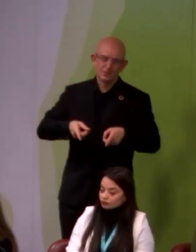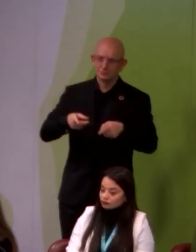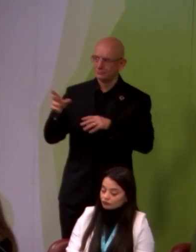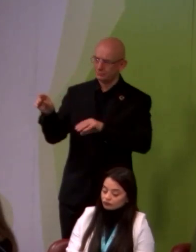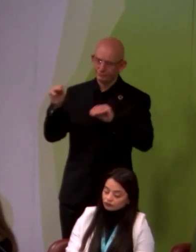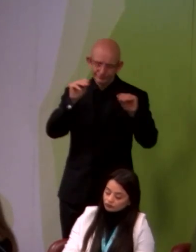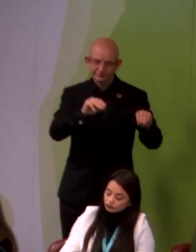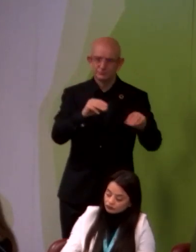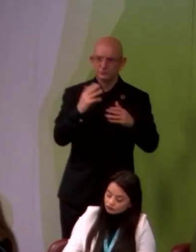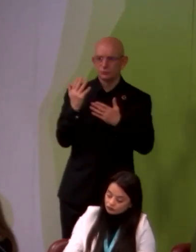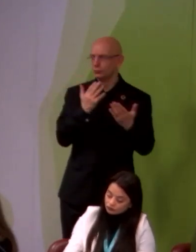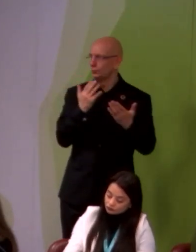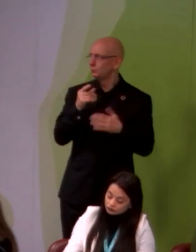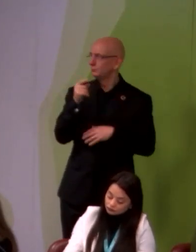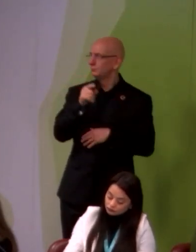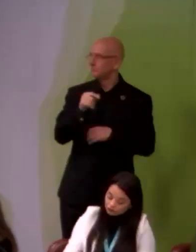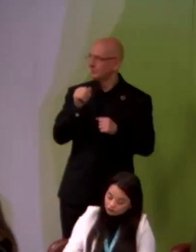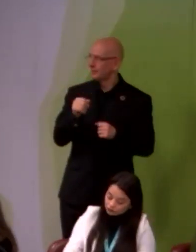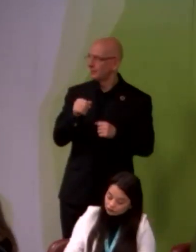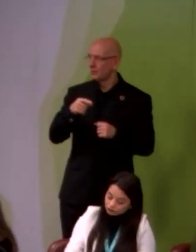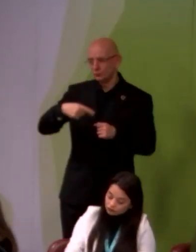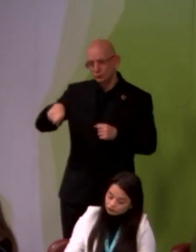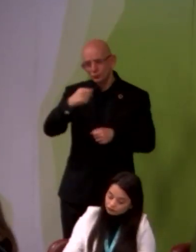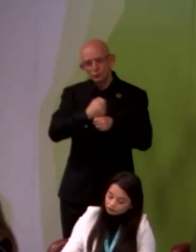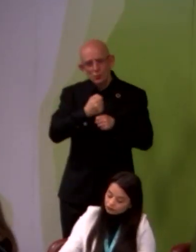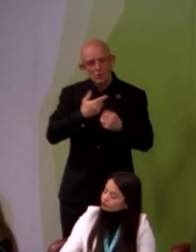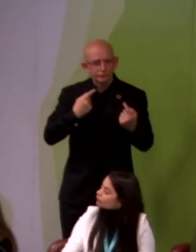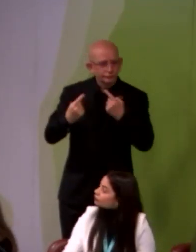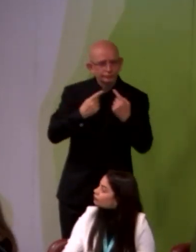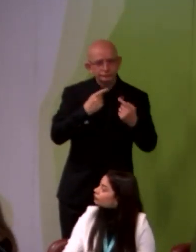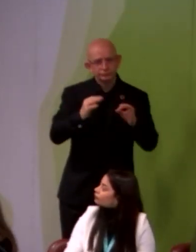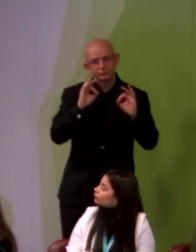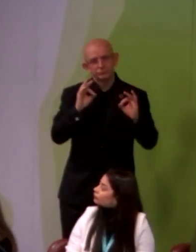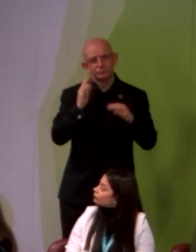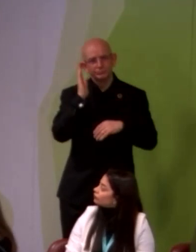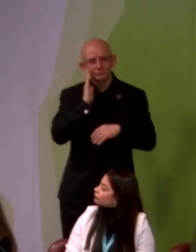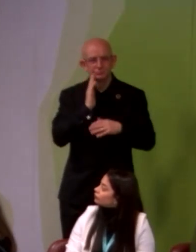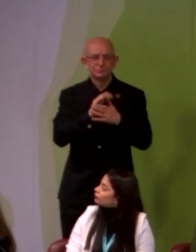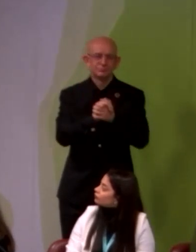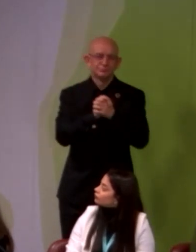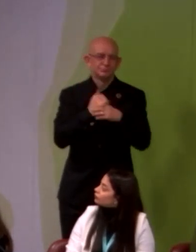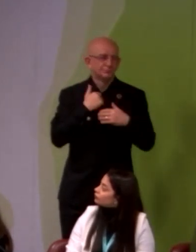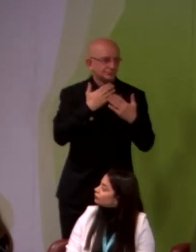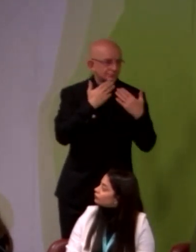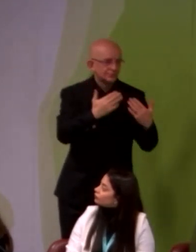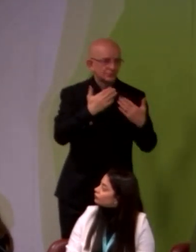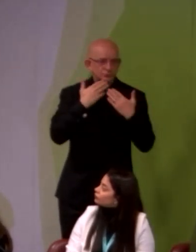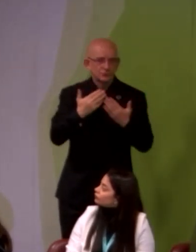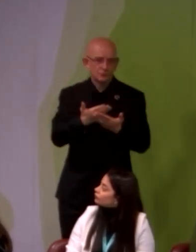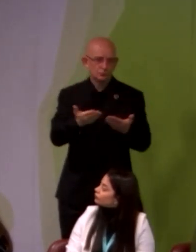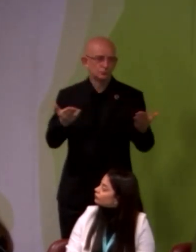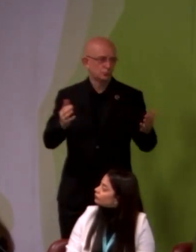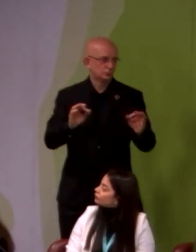travailler dur pour ça. Merci à tout le monde. Je vous souhaite un beau séjour au